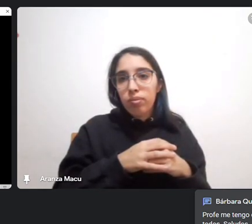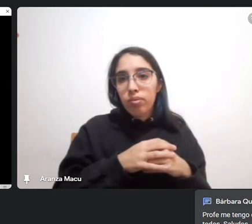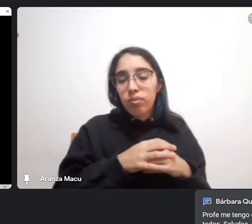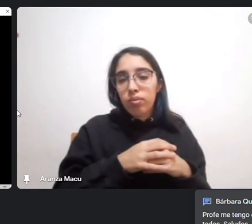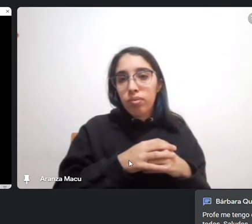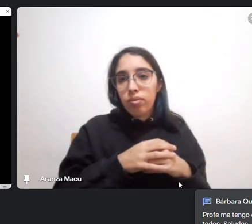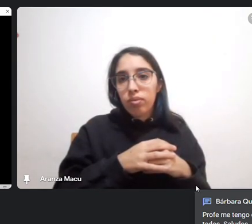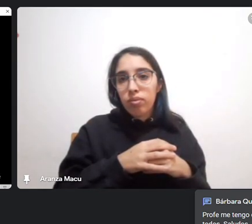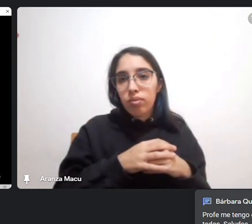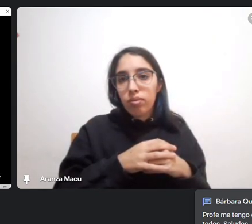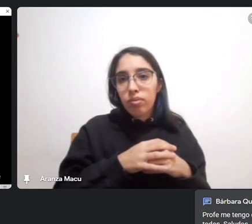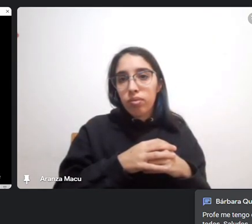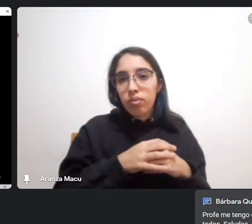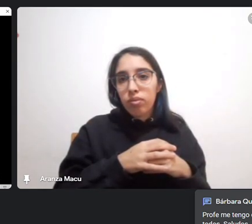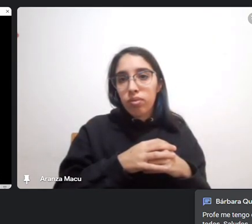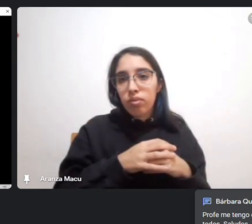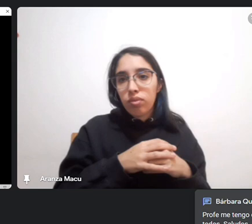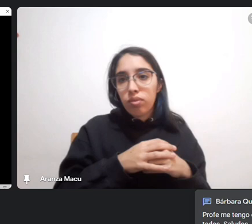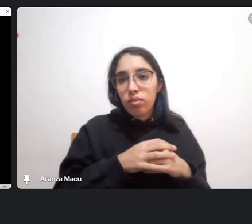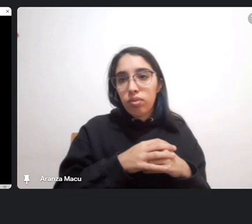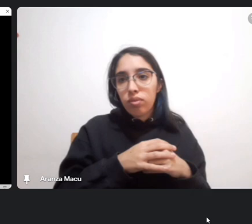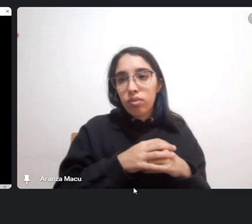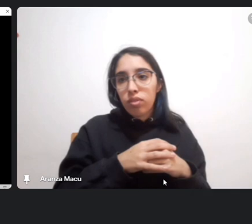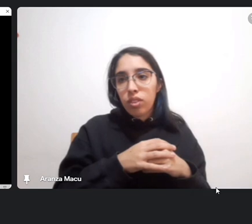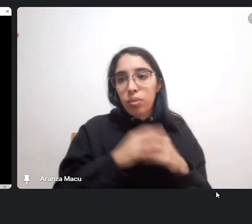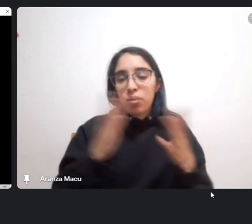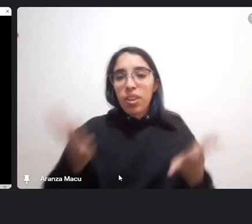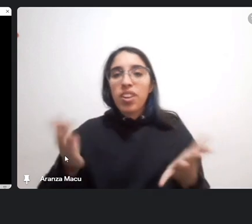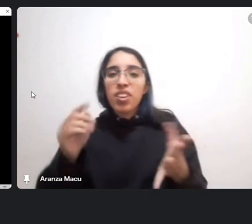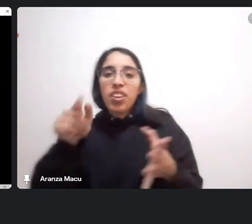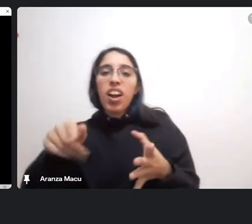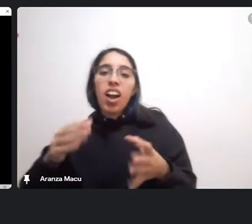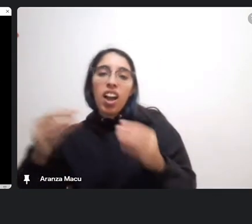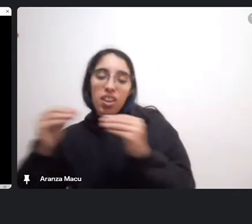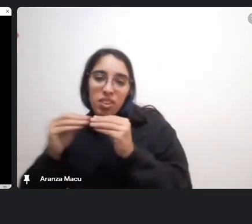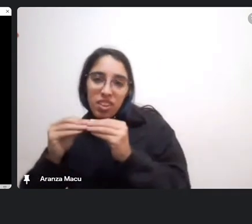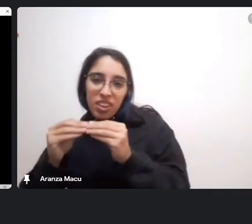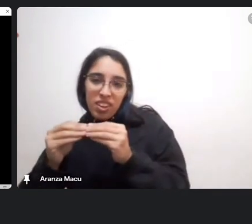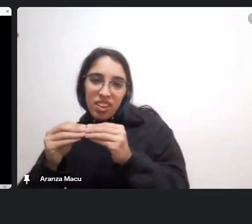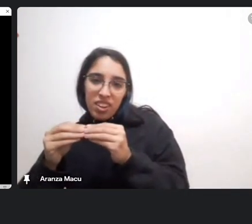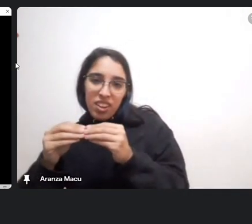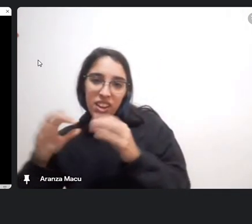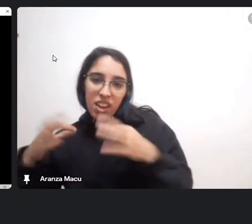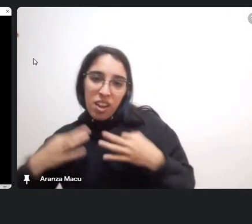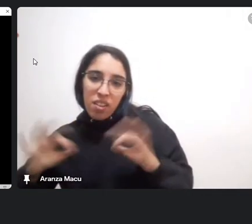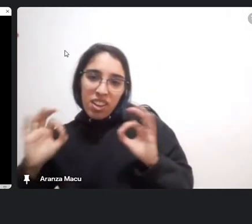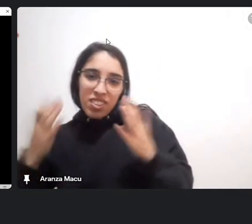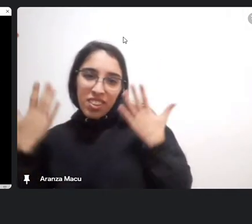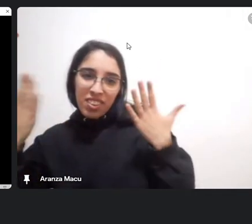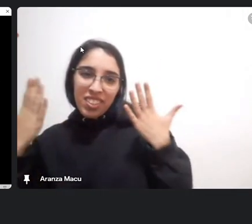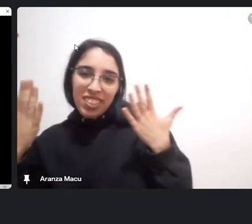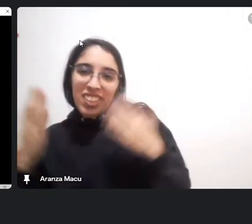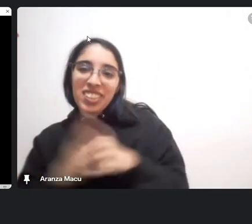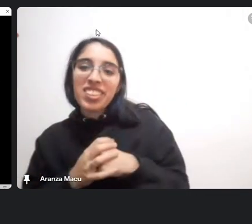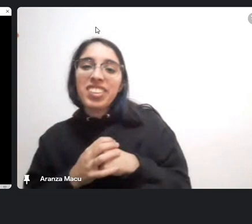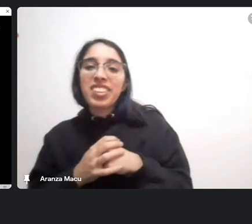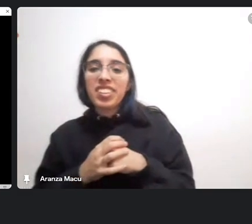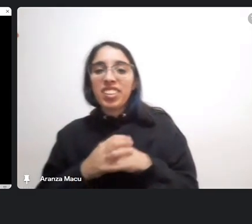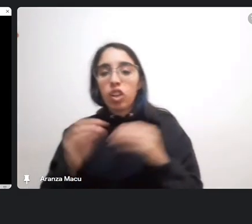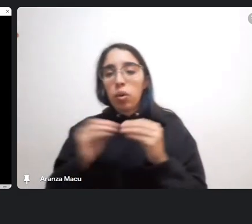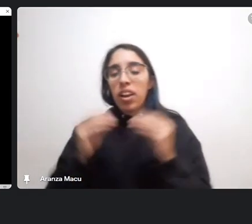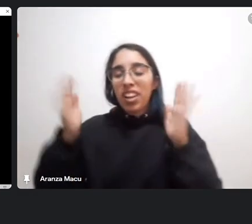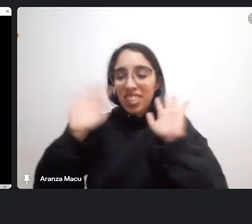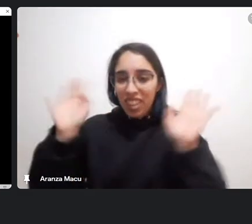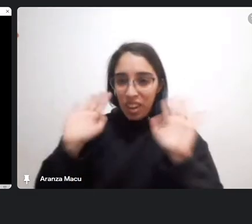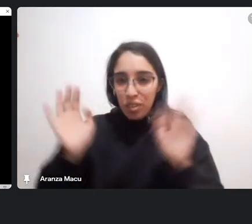Ah, bueno, Bárbara, felices vacaciones. Bueno, para vos también. Gracias, nos vemos, chau, chau. Nos vemos. Si yo